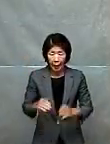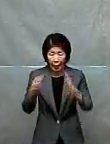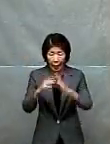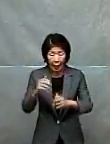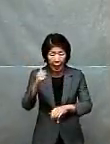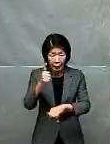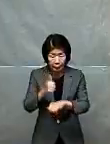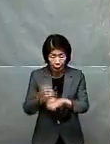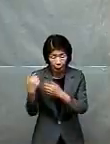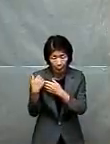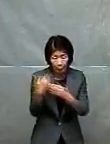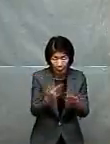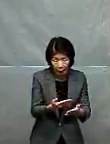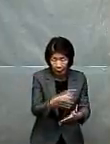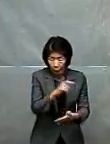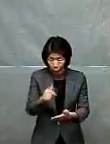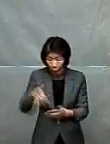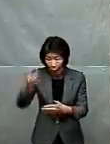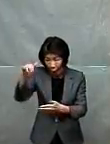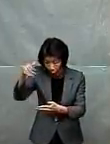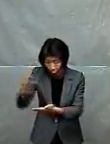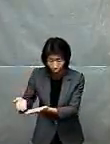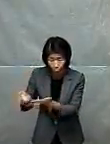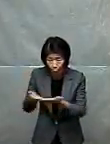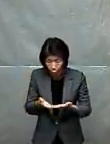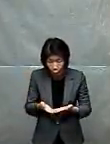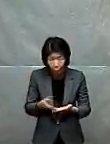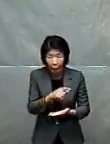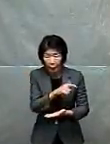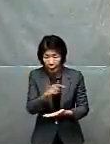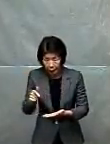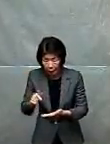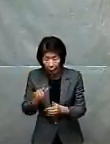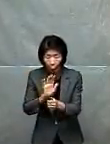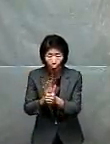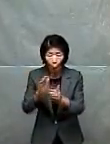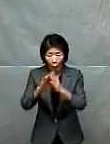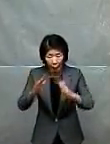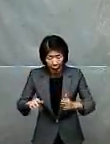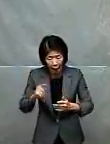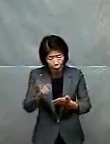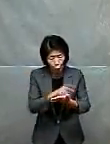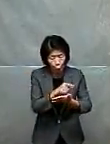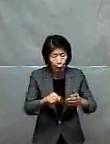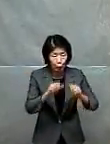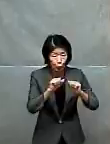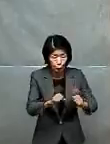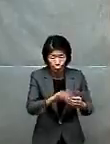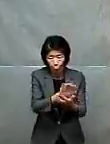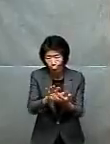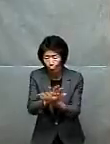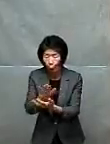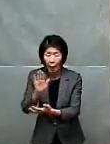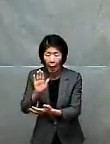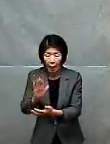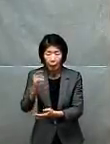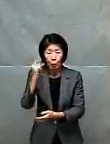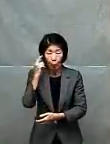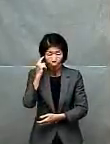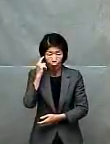か印刷費とかいろんな要請が、あって、あの講演会の方で処理するっていうことになりますけれども、 は